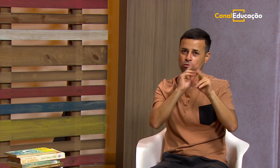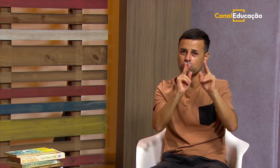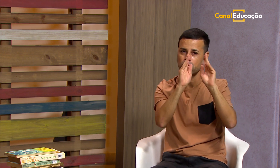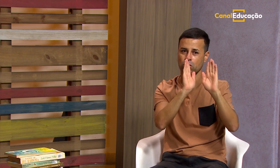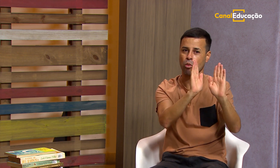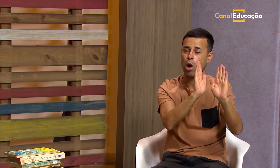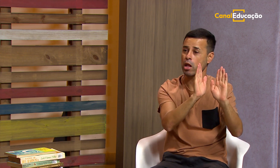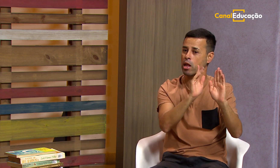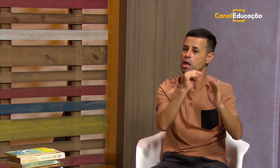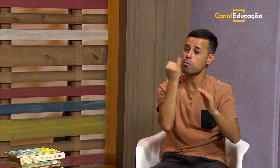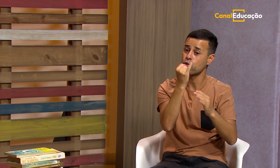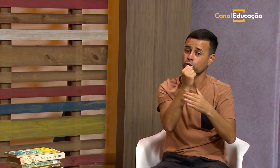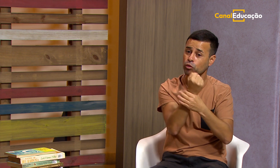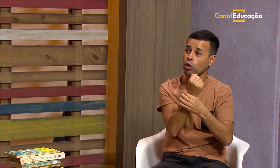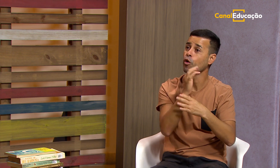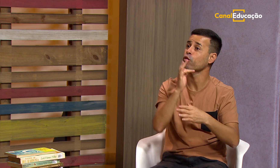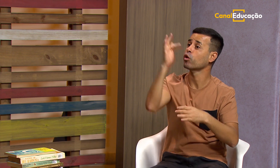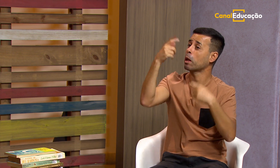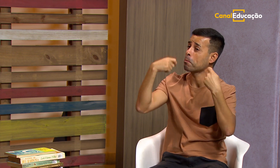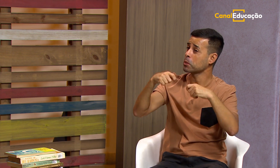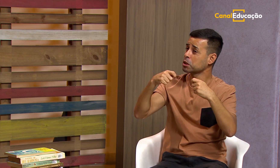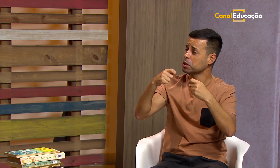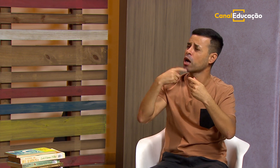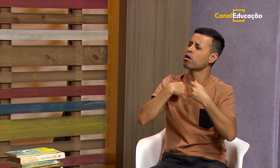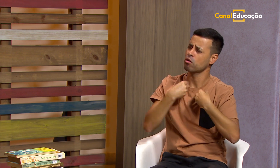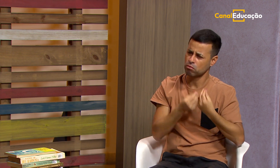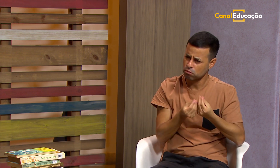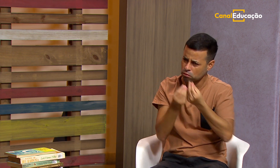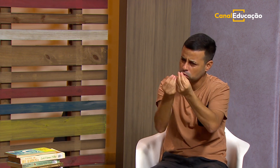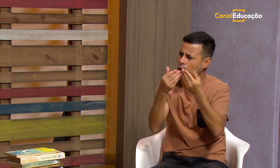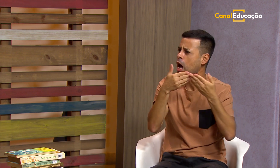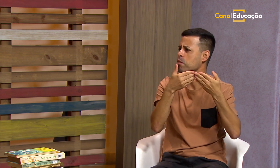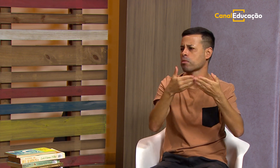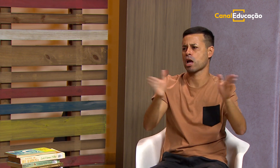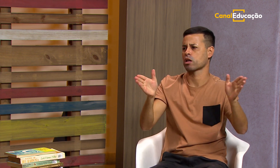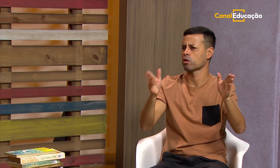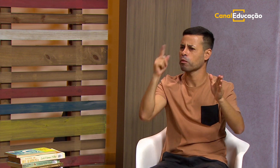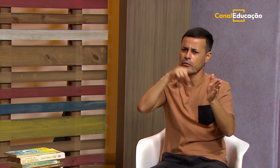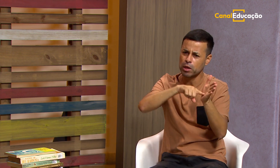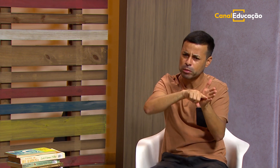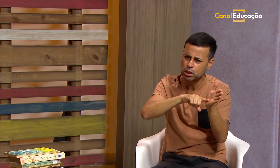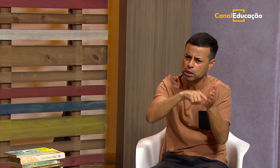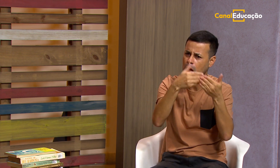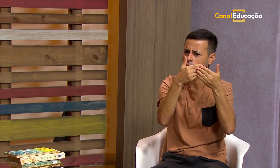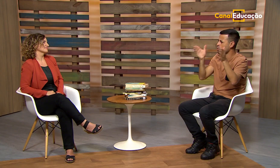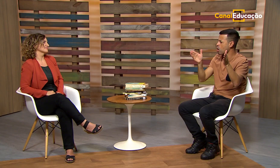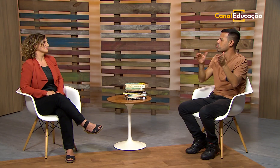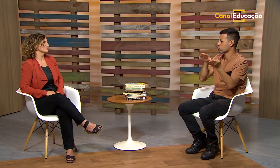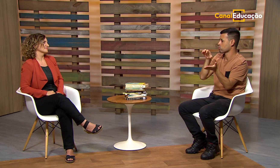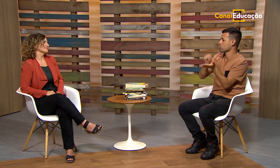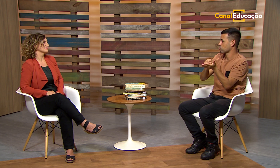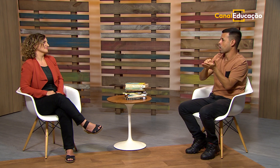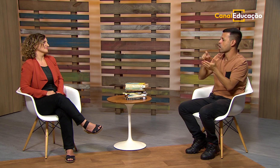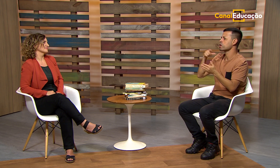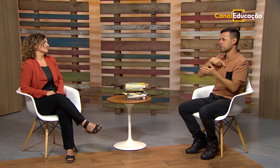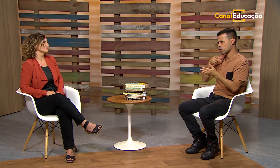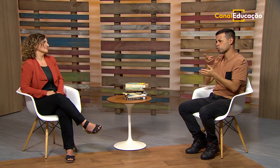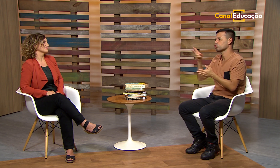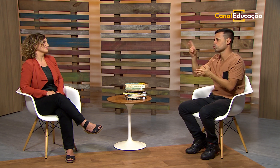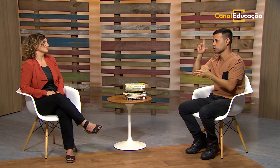de ajustar o som e assim garanto o acesso aos materiais por todos que quiserem assistir. O Instagram